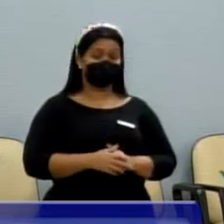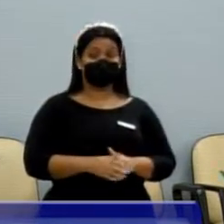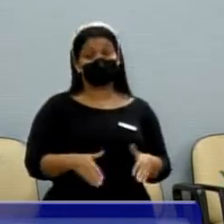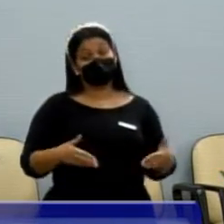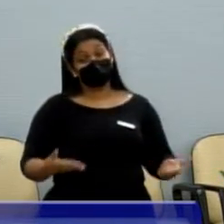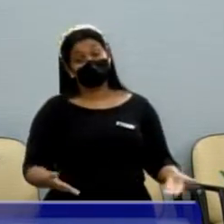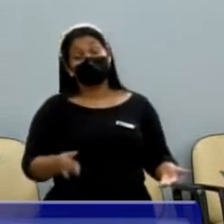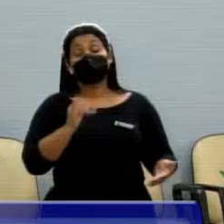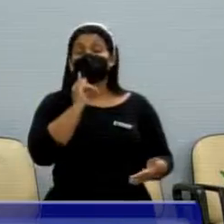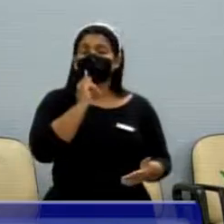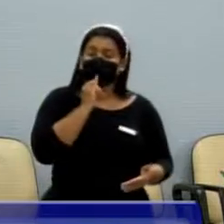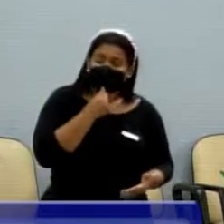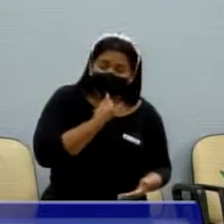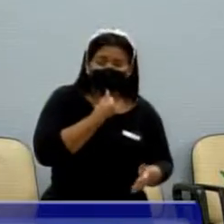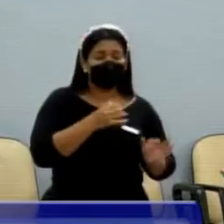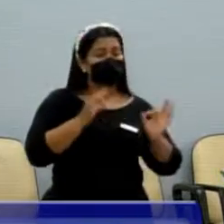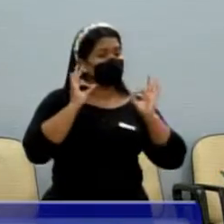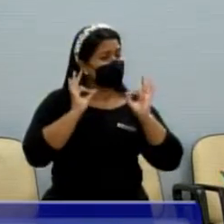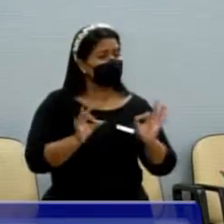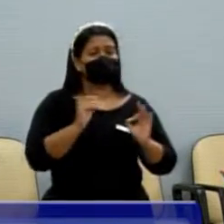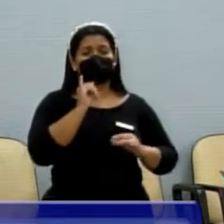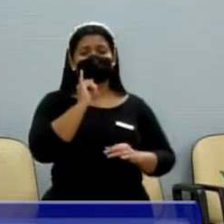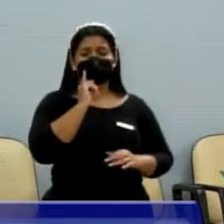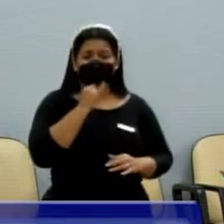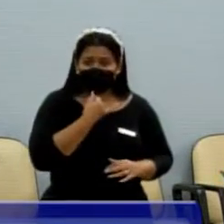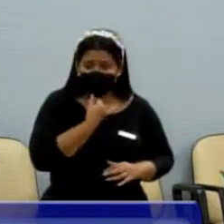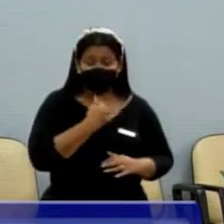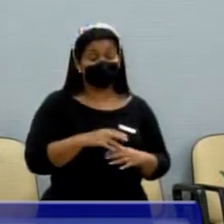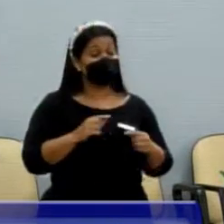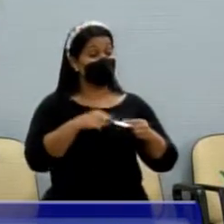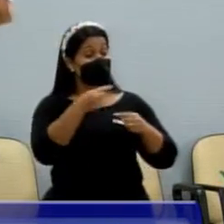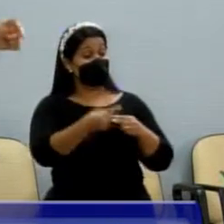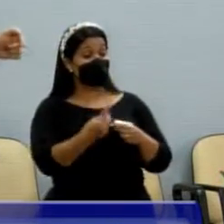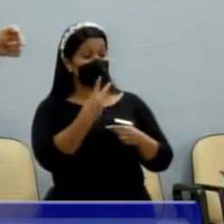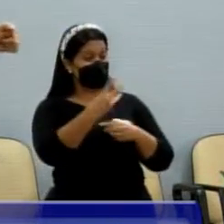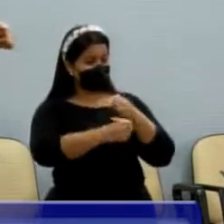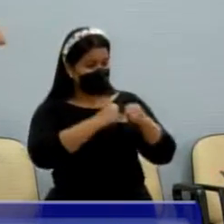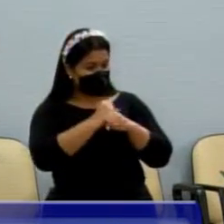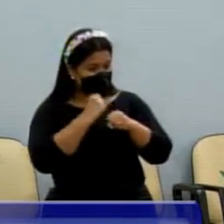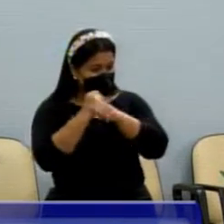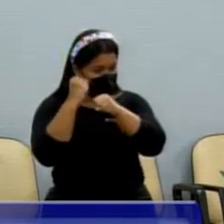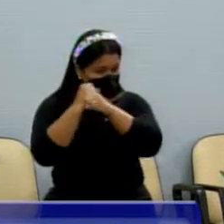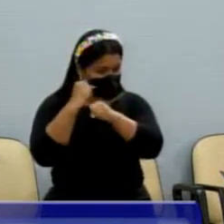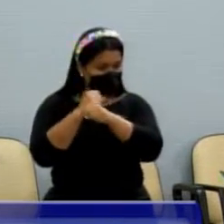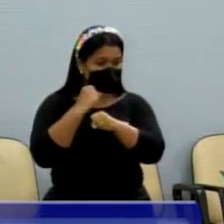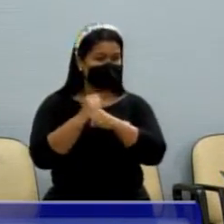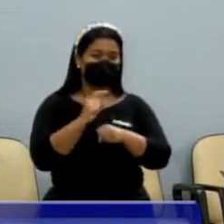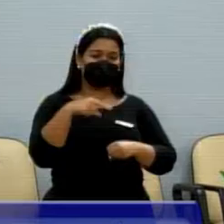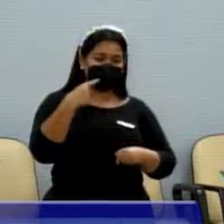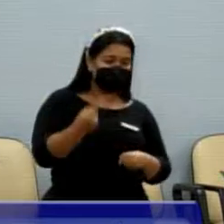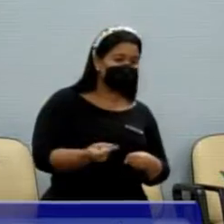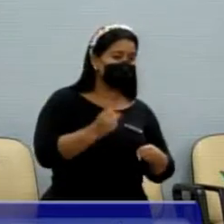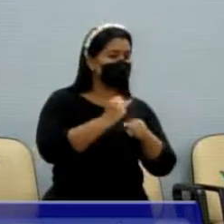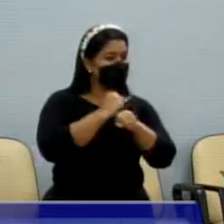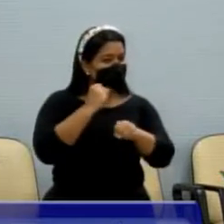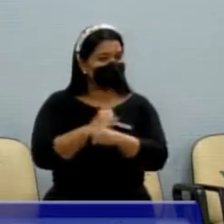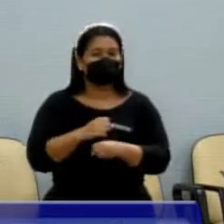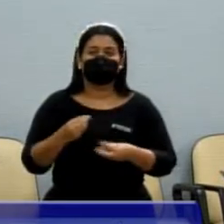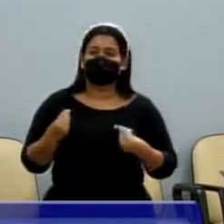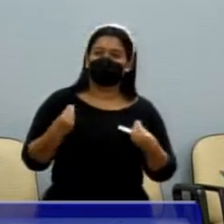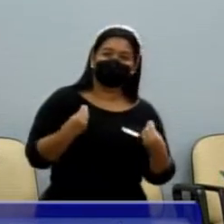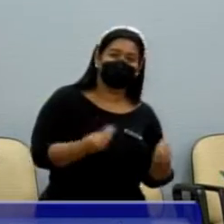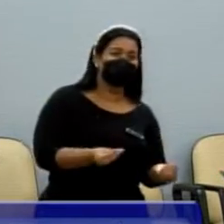é lamentável é lamentável Depois de dois anos de construção depois de construído